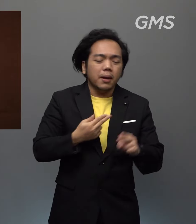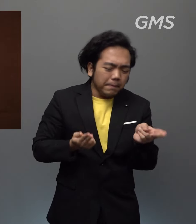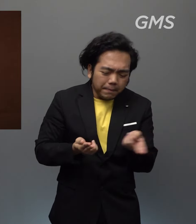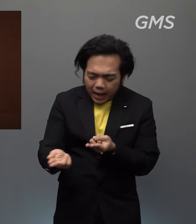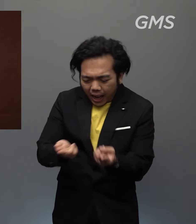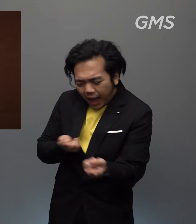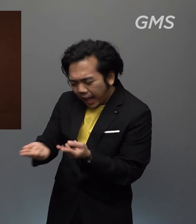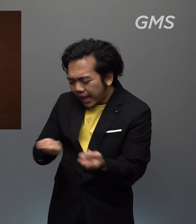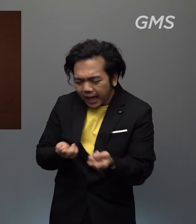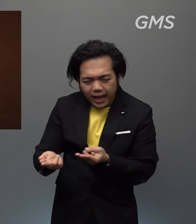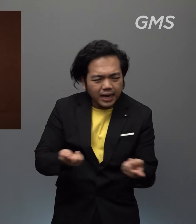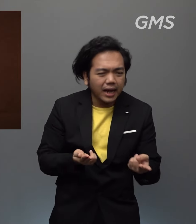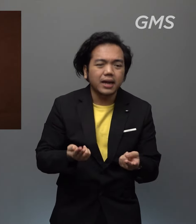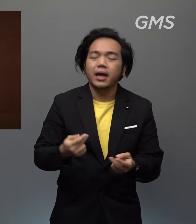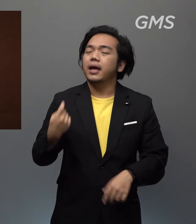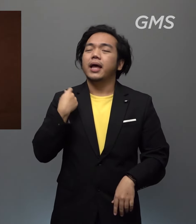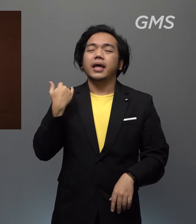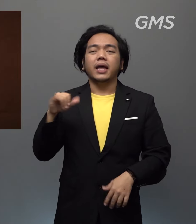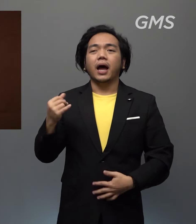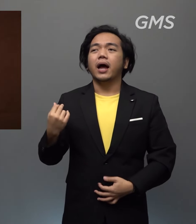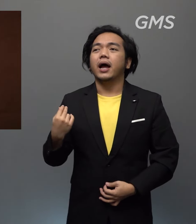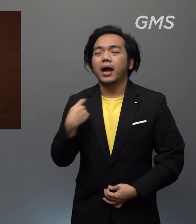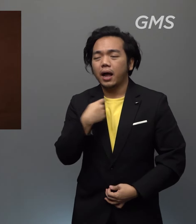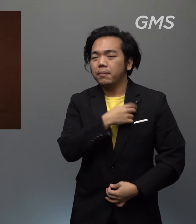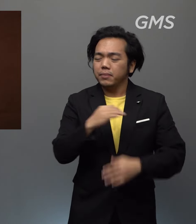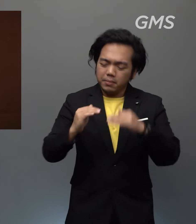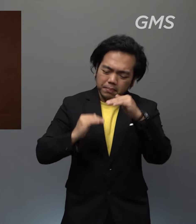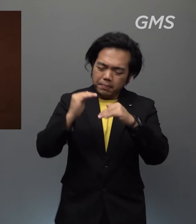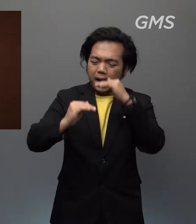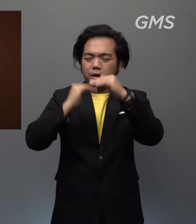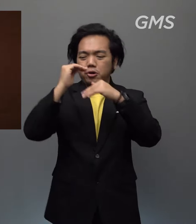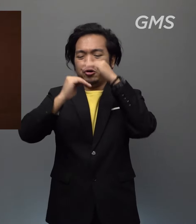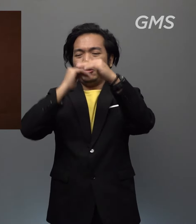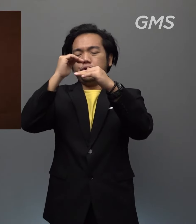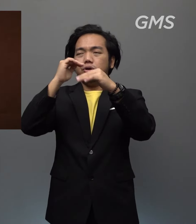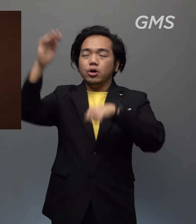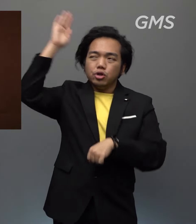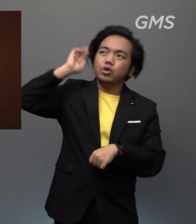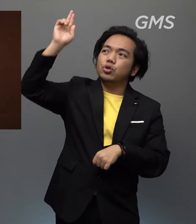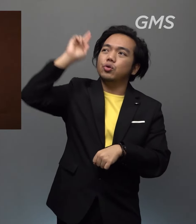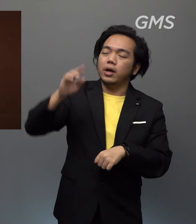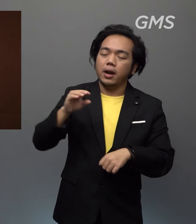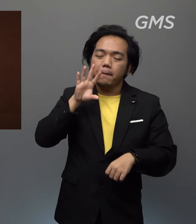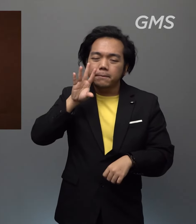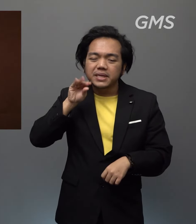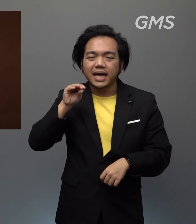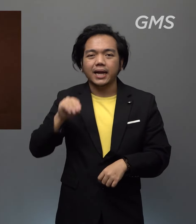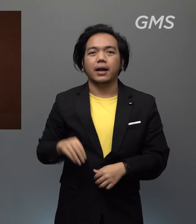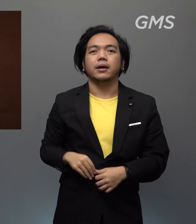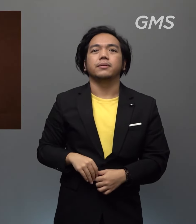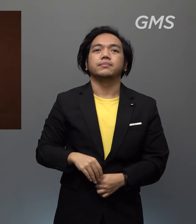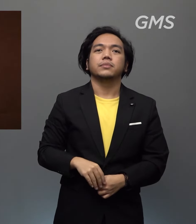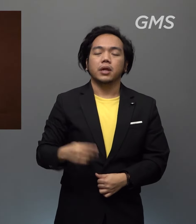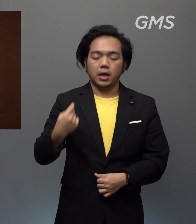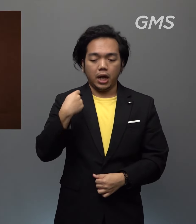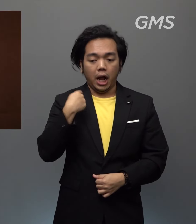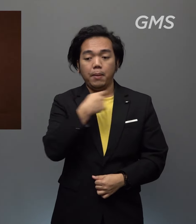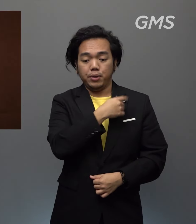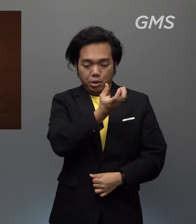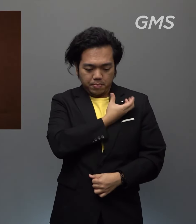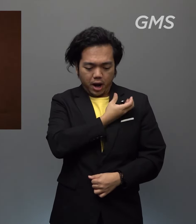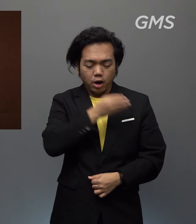ini, kami percaya Tuhan juga punya kehendak dan rencana. Sampaikanlah ya Tuhan. Kami akan setia menjalaninya. Kami